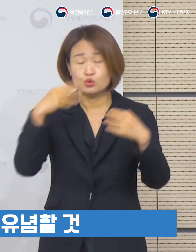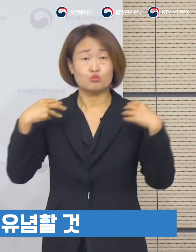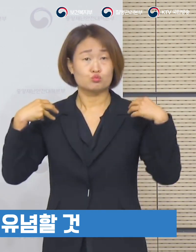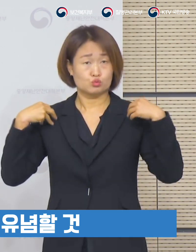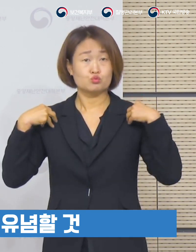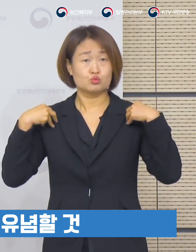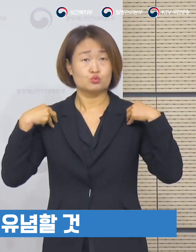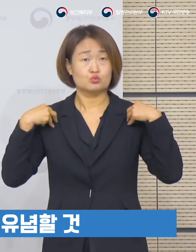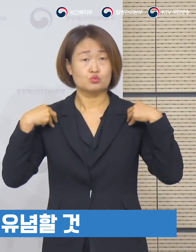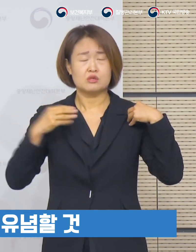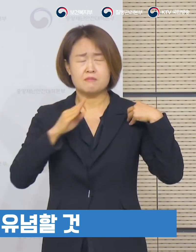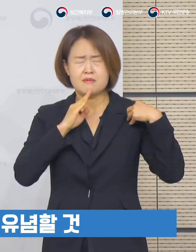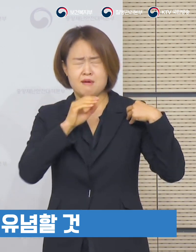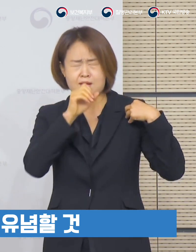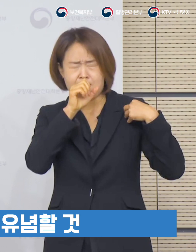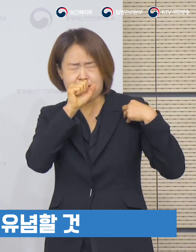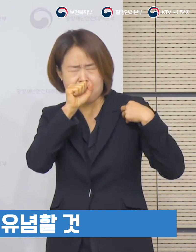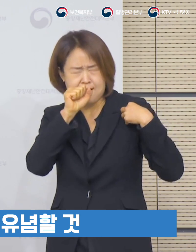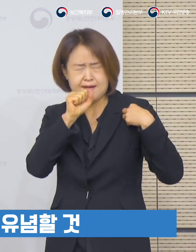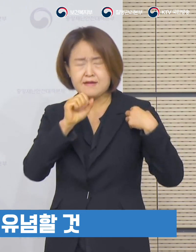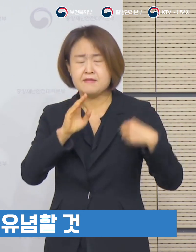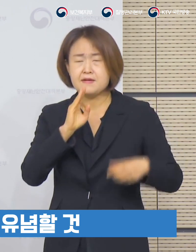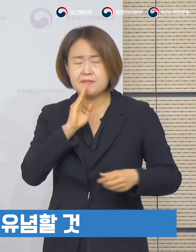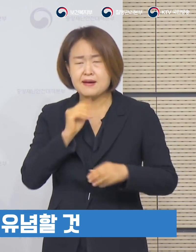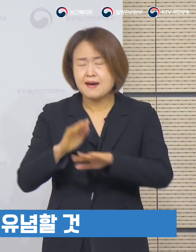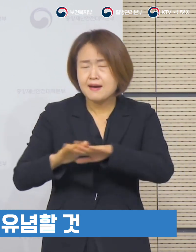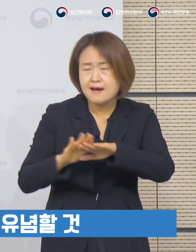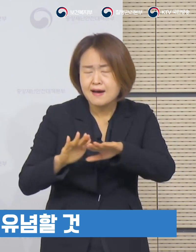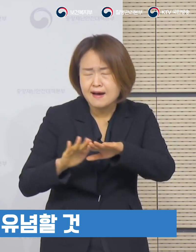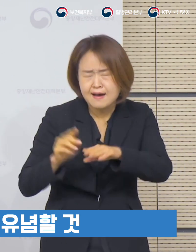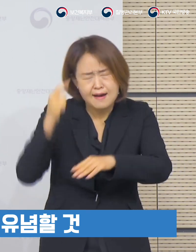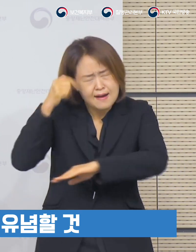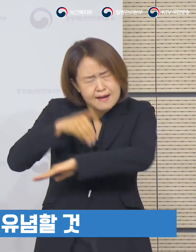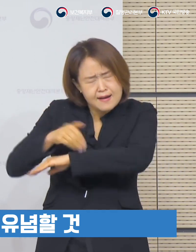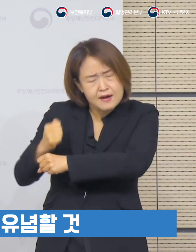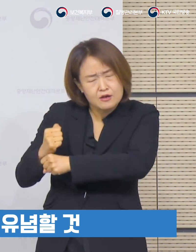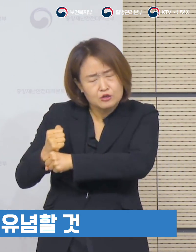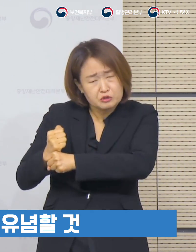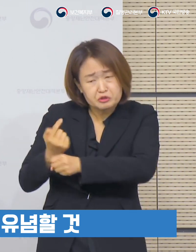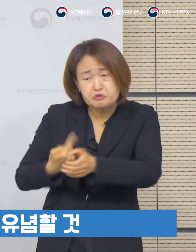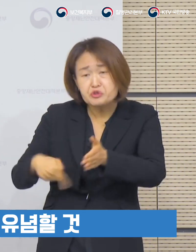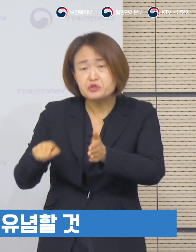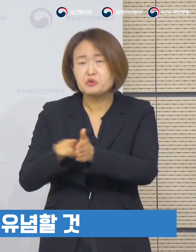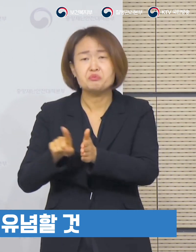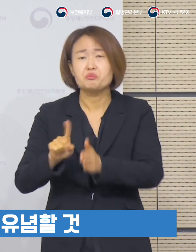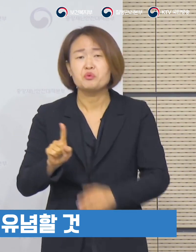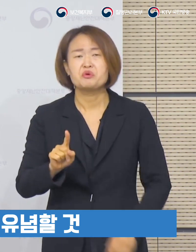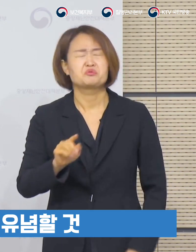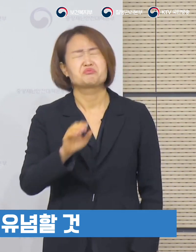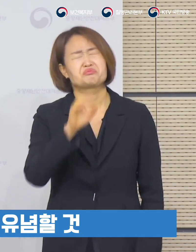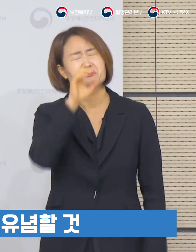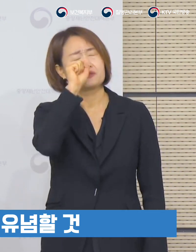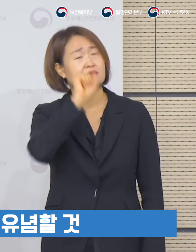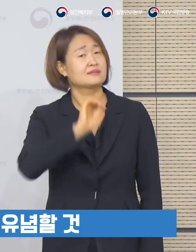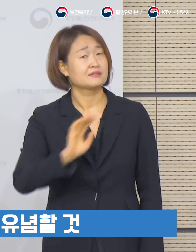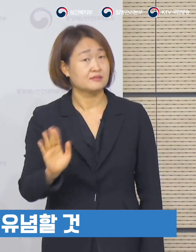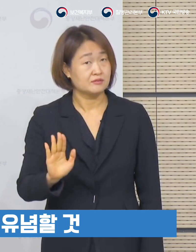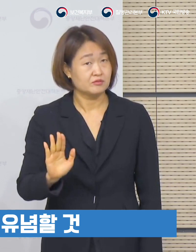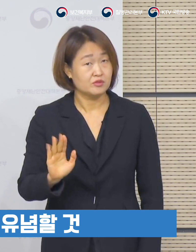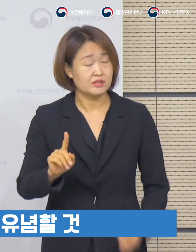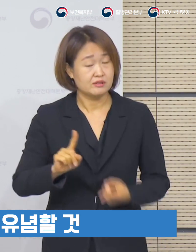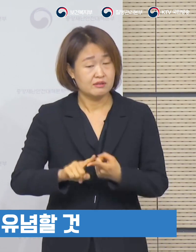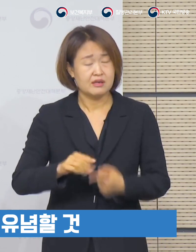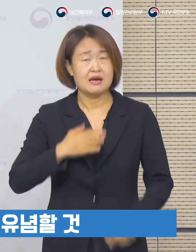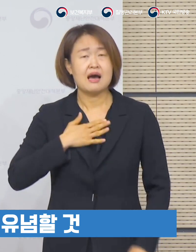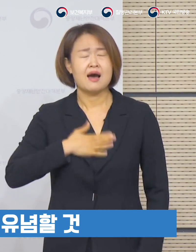정부의 그 합리적인 방역 대책의 수립을 위해서 결코 바람직하지 않다라는 점 저희들도